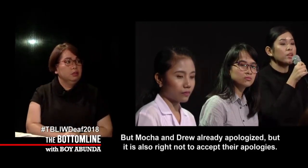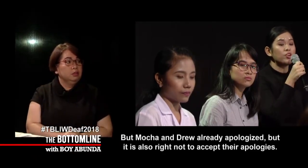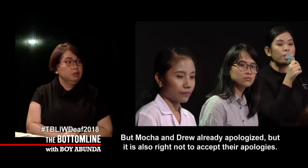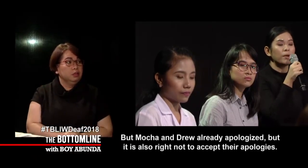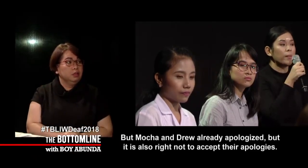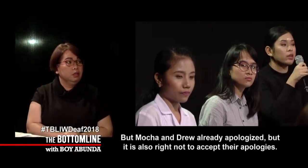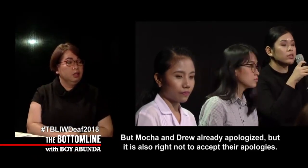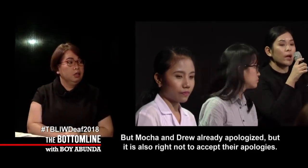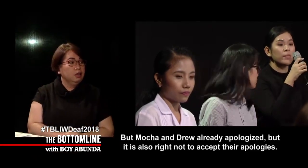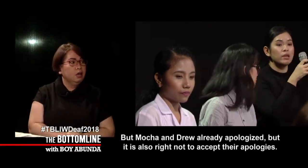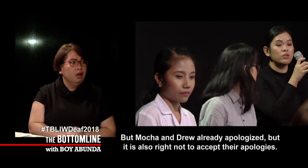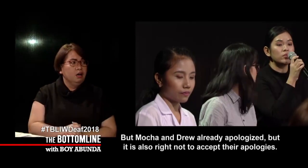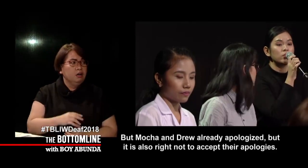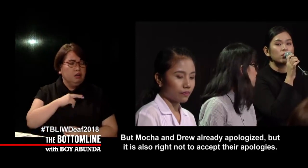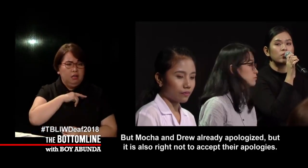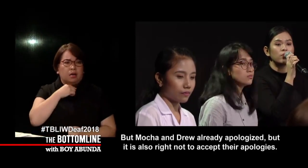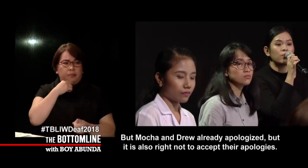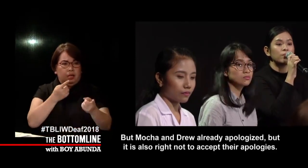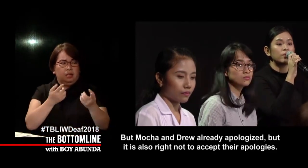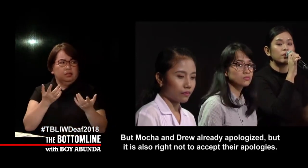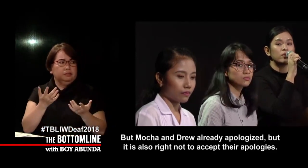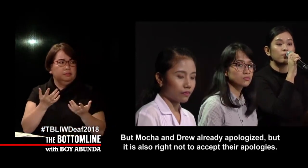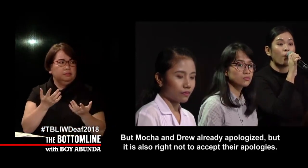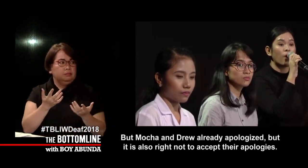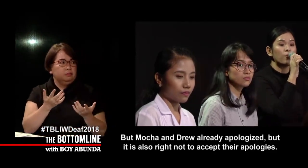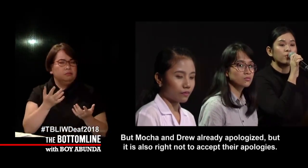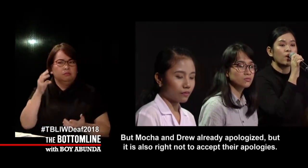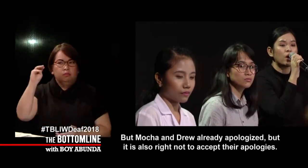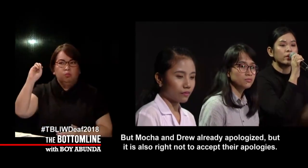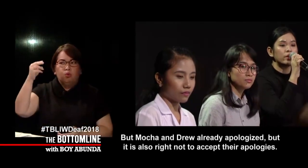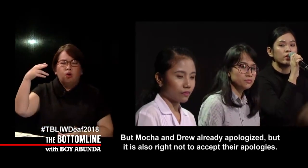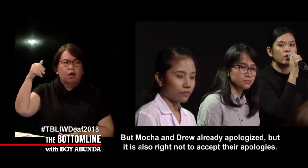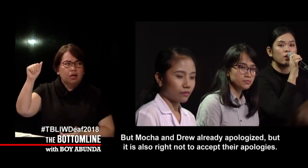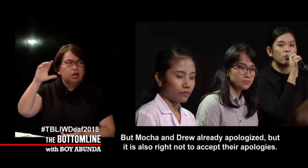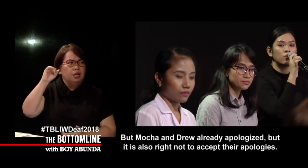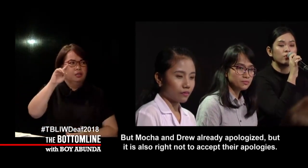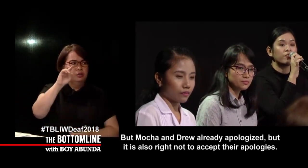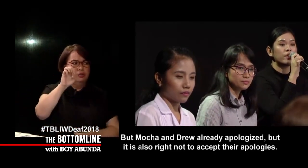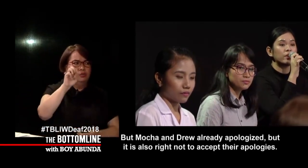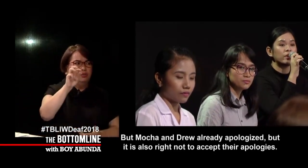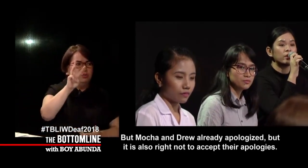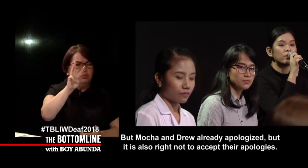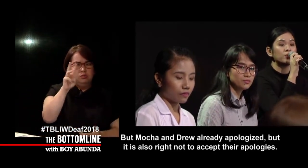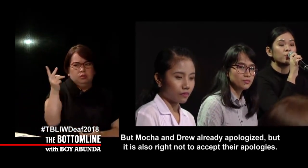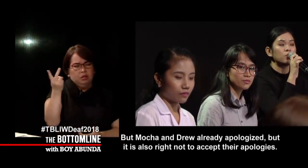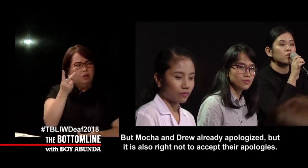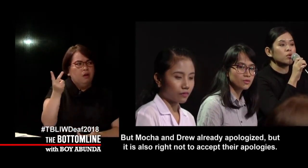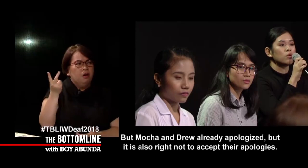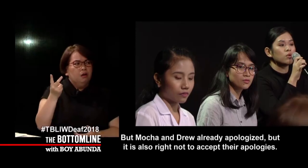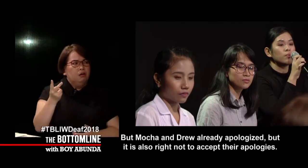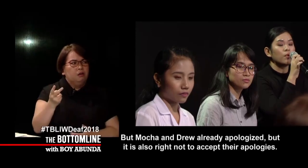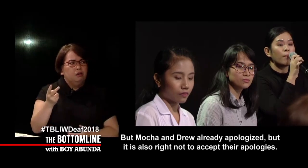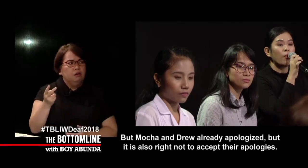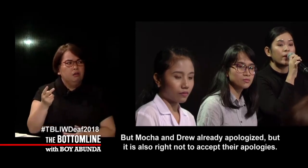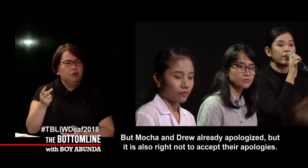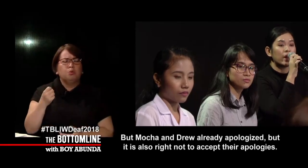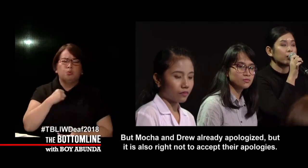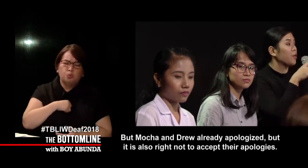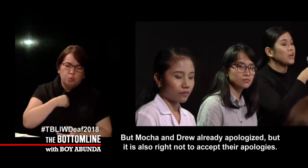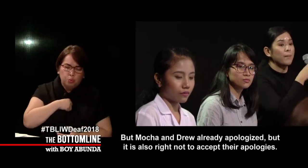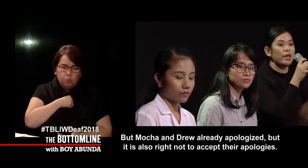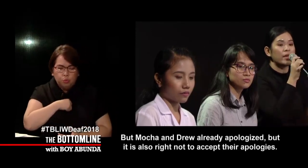kasi syempre naman, sabi niya yung Mocha Uso tsaka si, yung friend ni Drew,